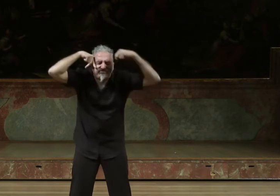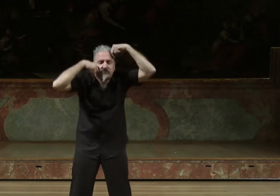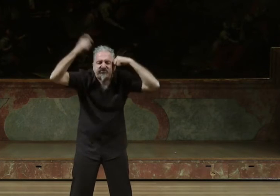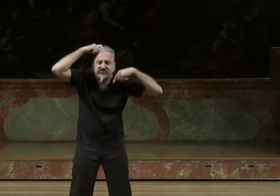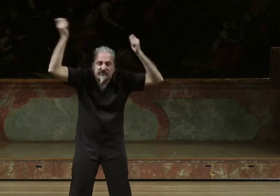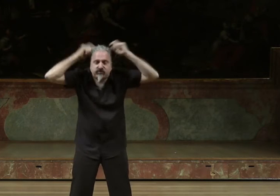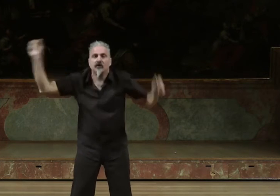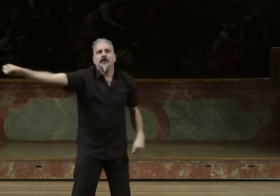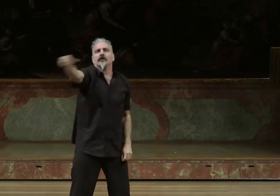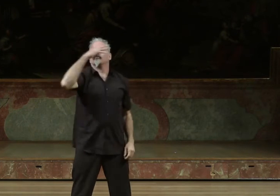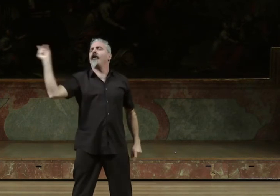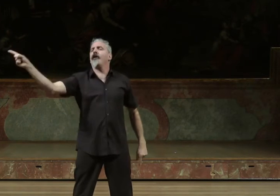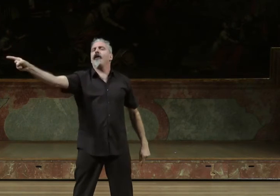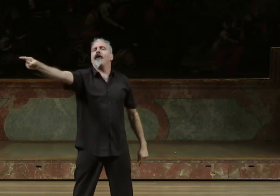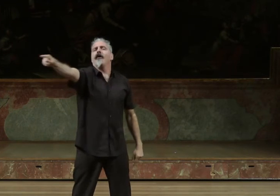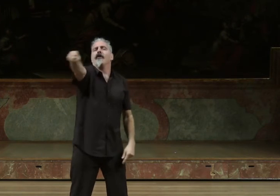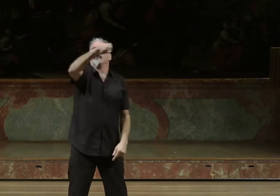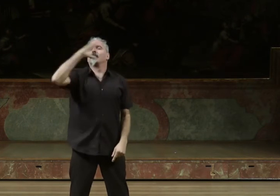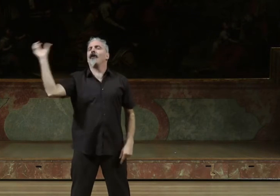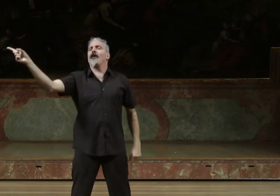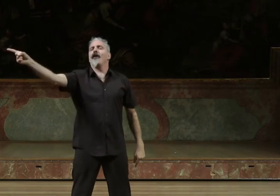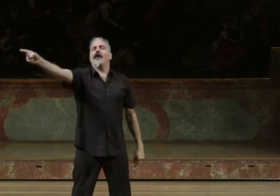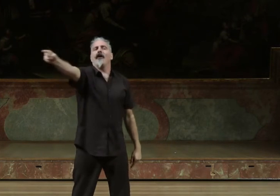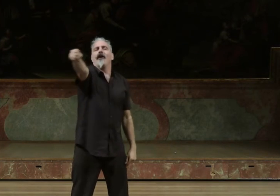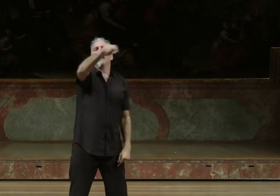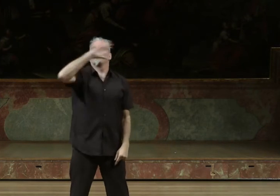Stromausfall. Der Leuchtturm dreht sich.